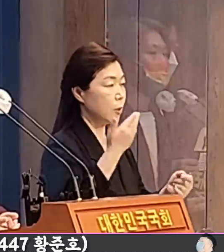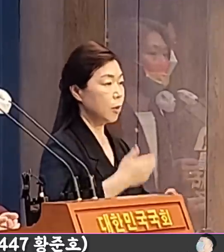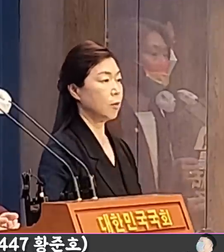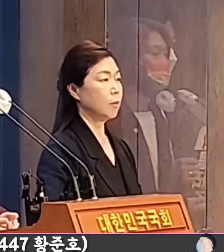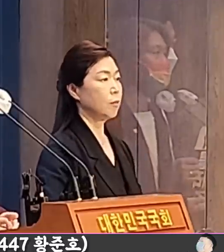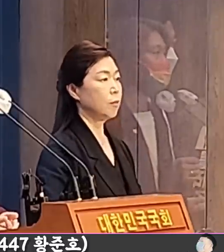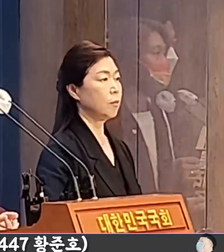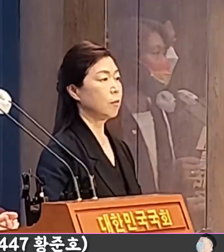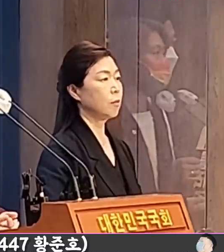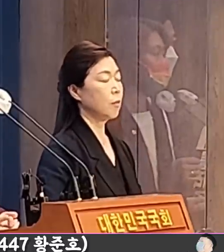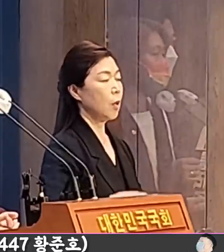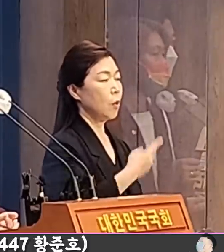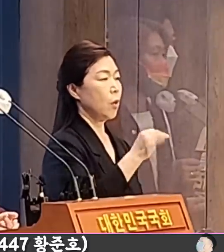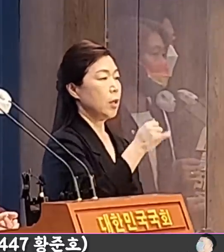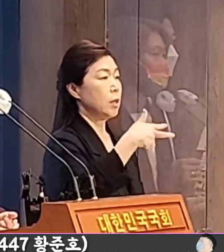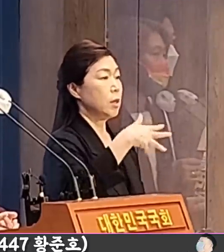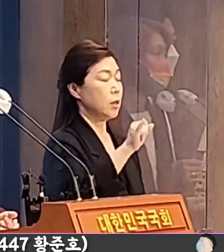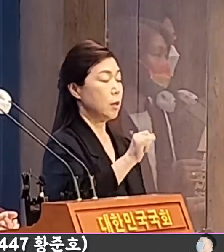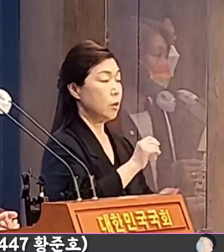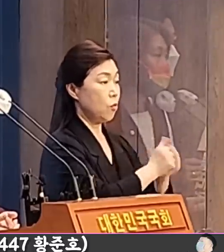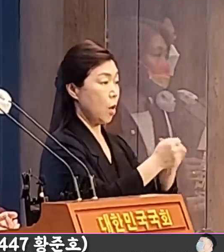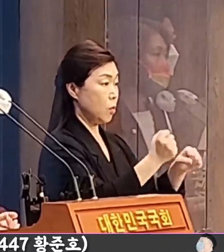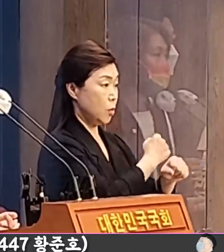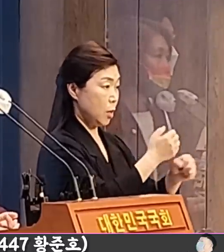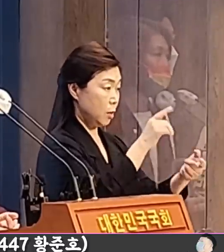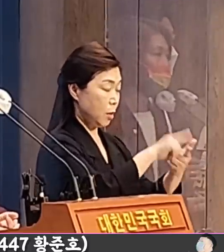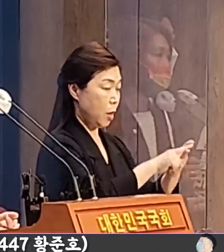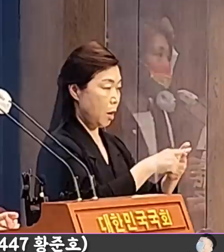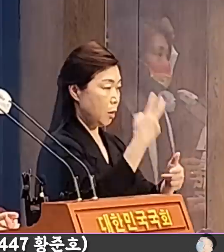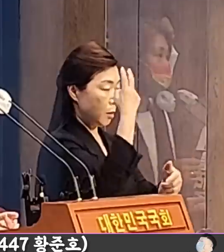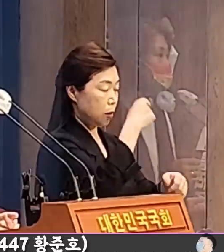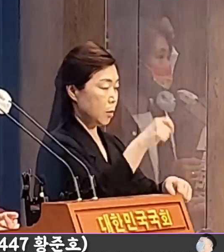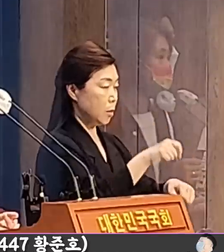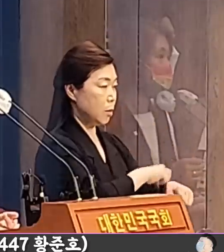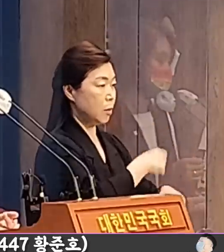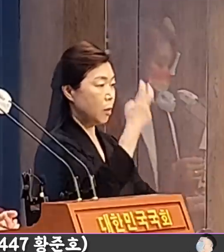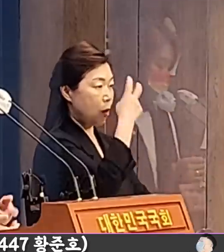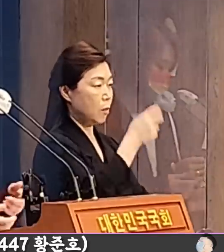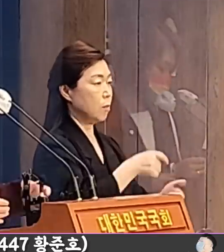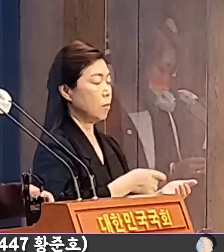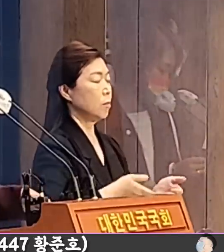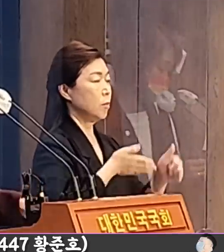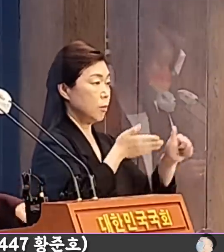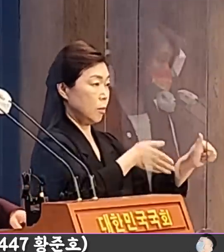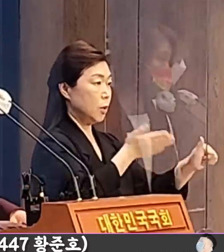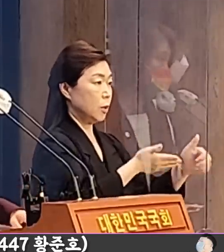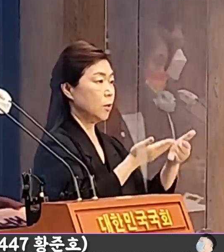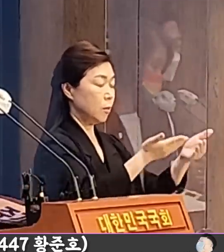생각합니다. 도이치모터스 주가 조작에 대한 특검 강력하게 요청합니다.